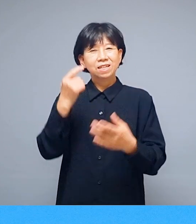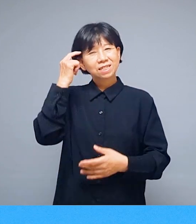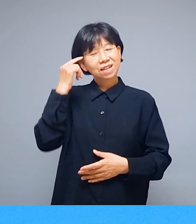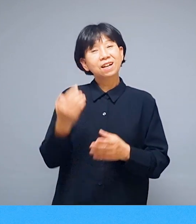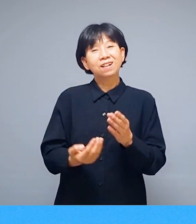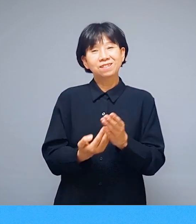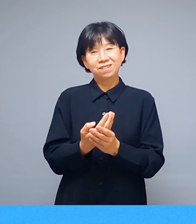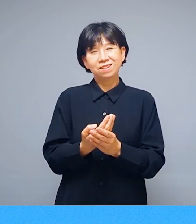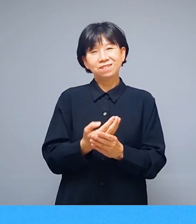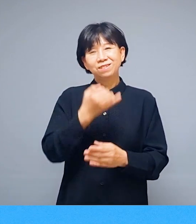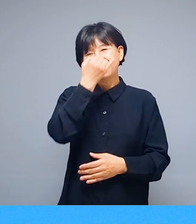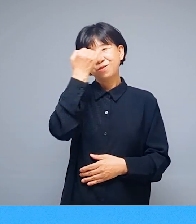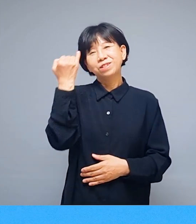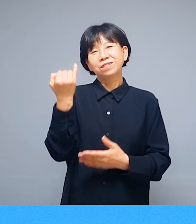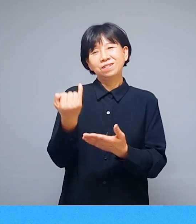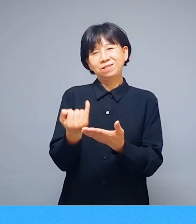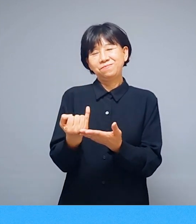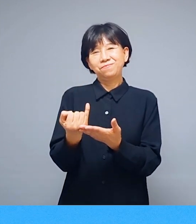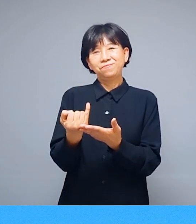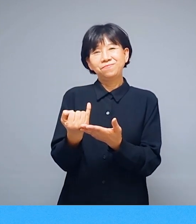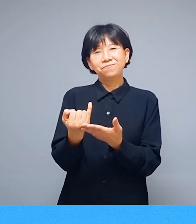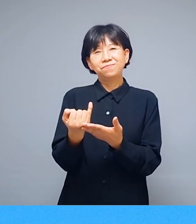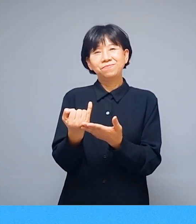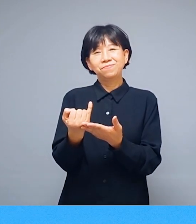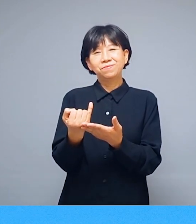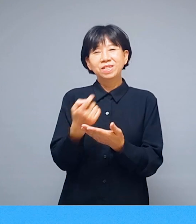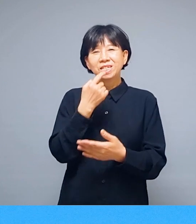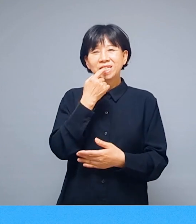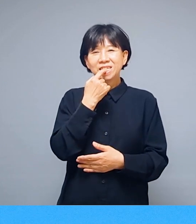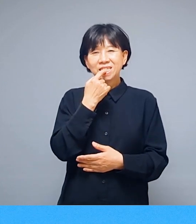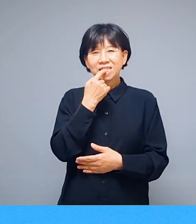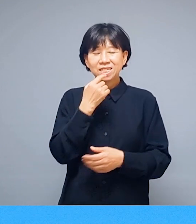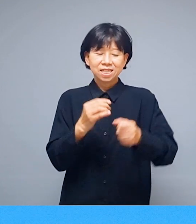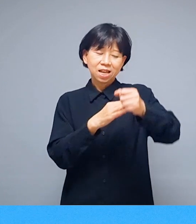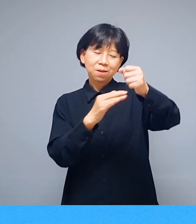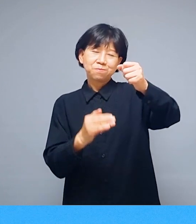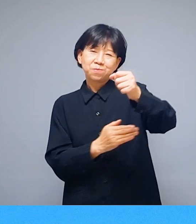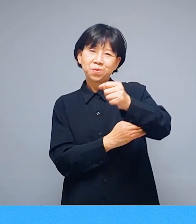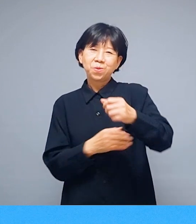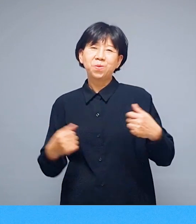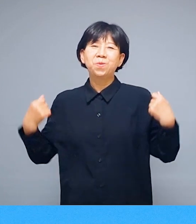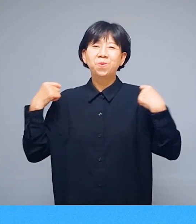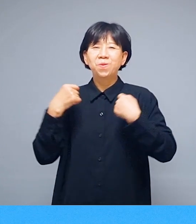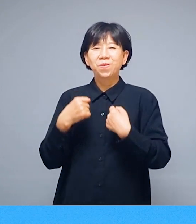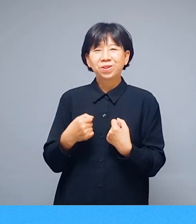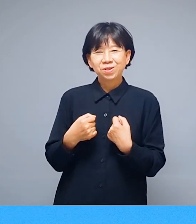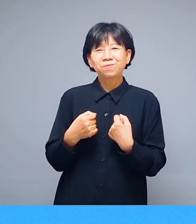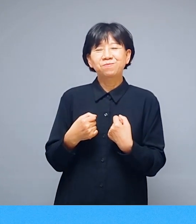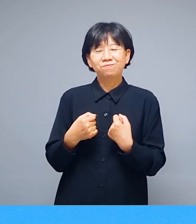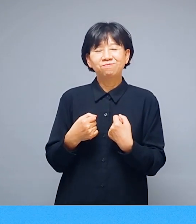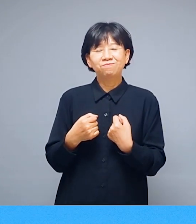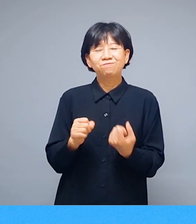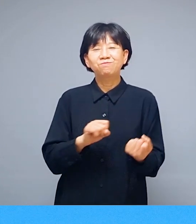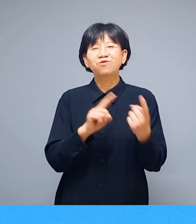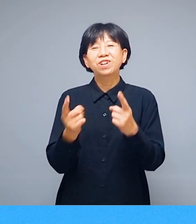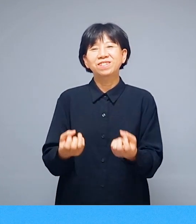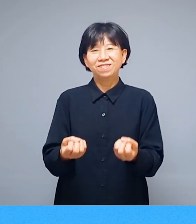안에 계셨던 우리 권사님. 흰색 한복을 곱게 입고 예배당에 오시던 그